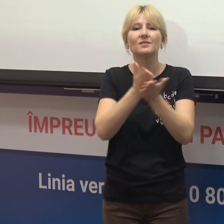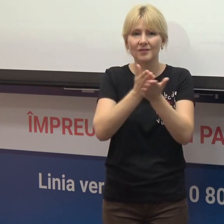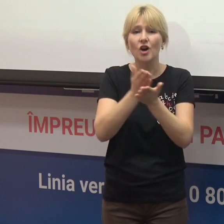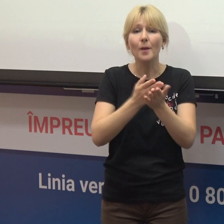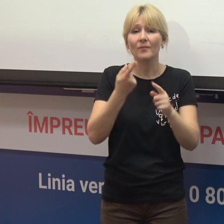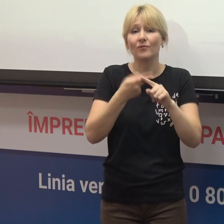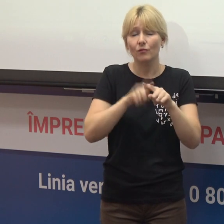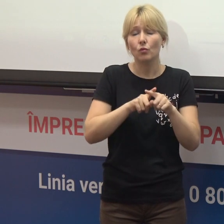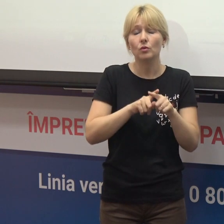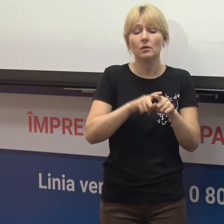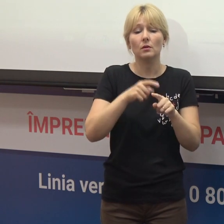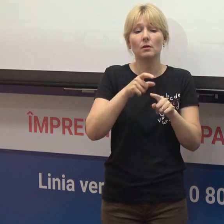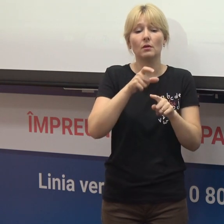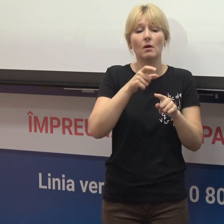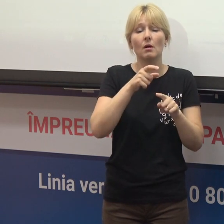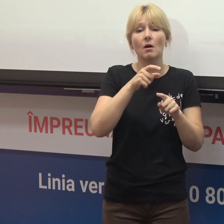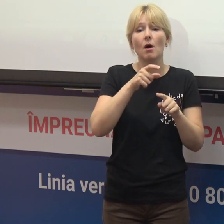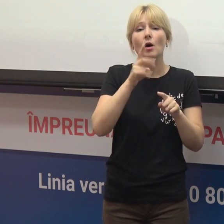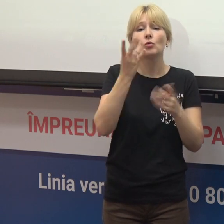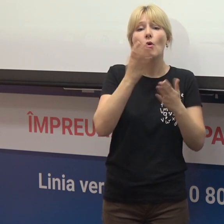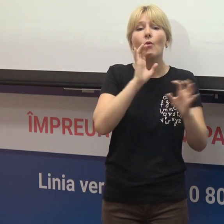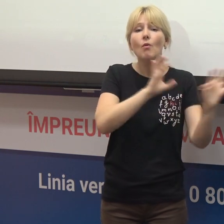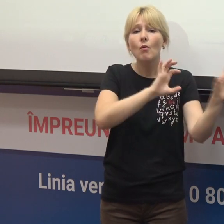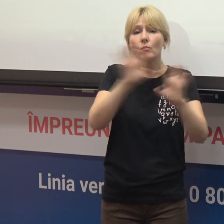serviciile publice care asigură ordinea publică,